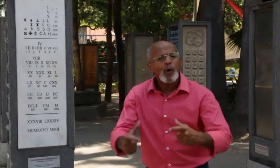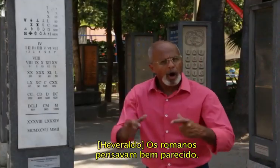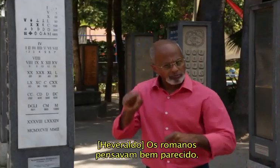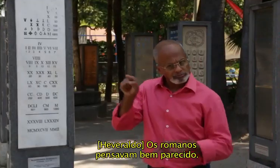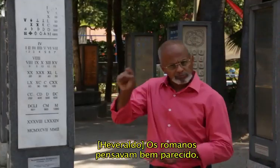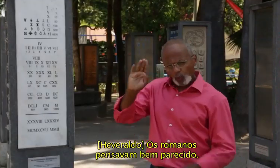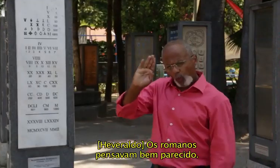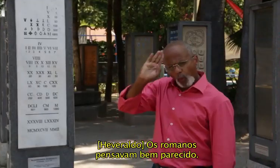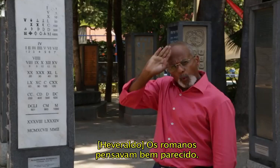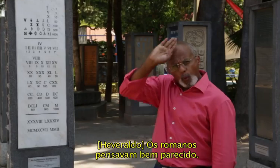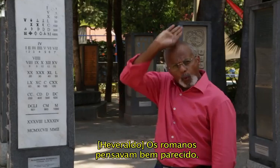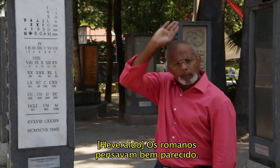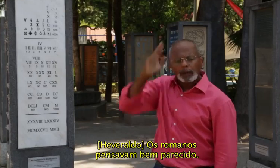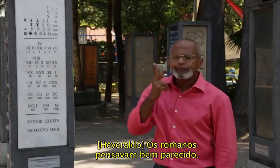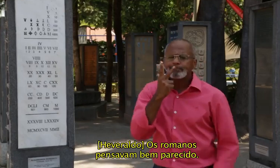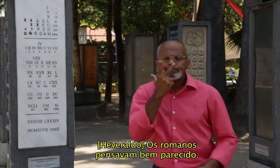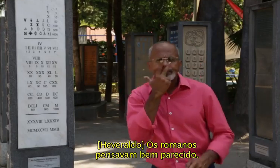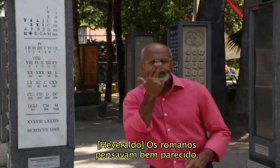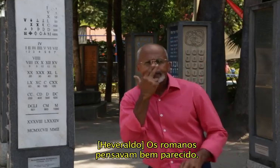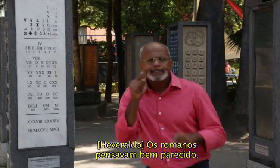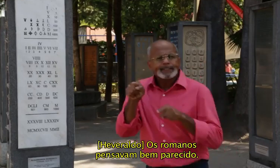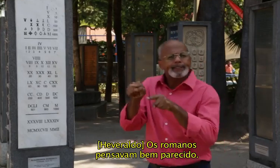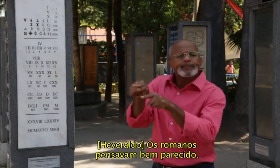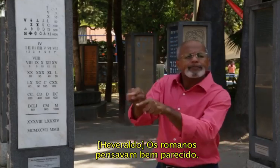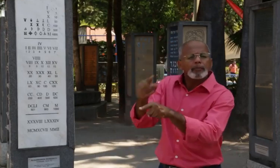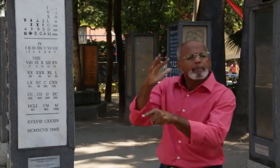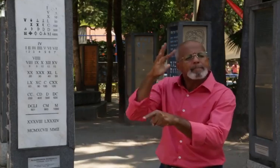Os romanos pensavam bem parecido.